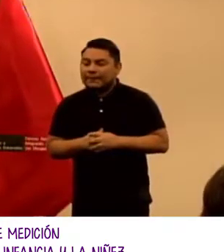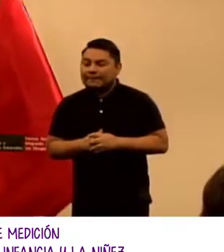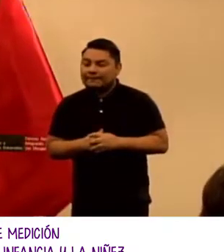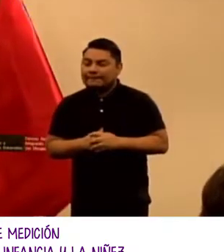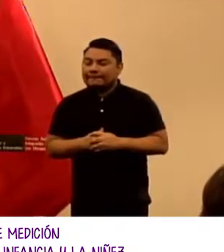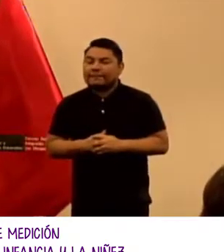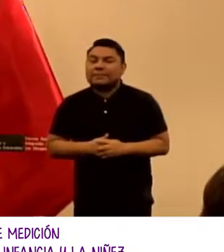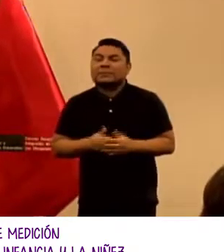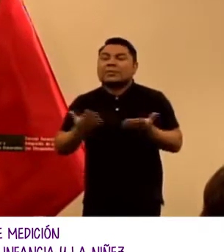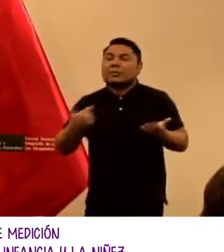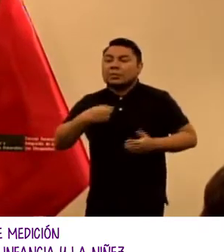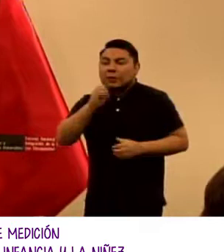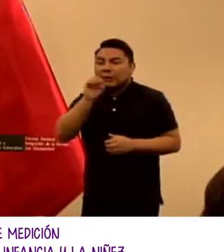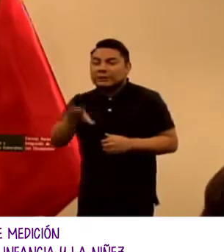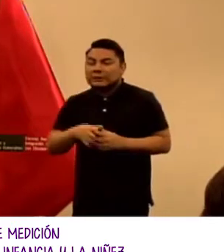Como le decía,